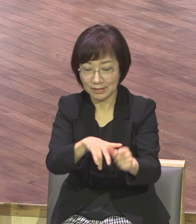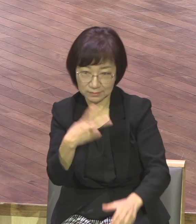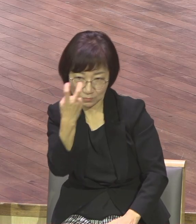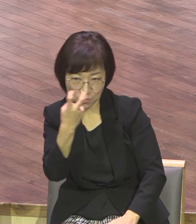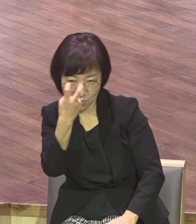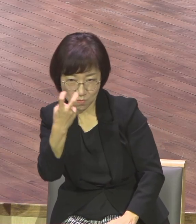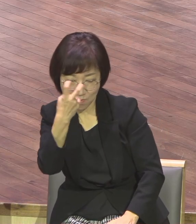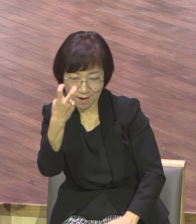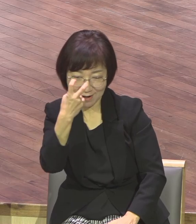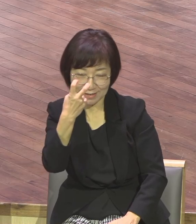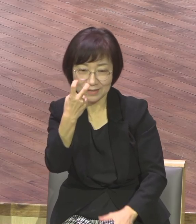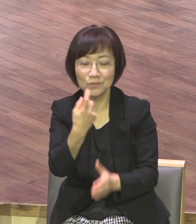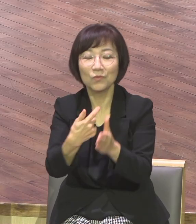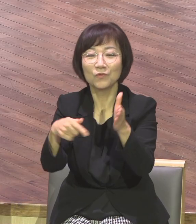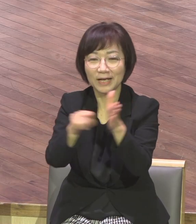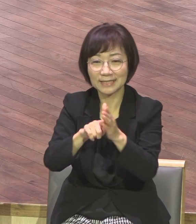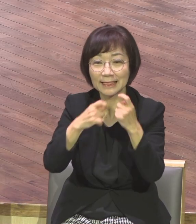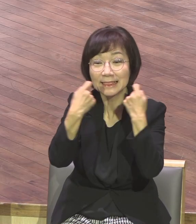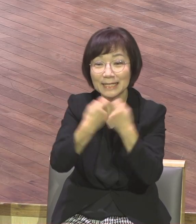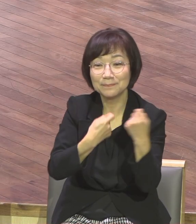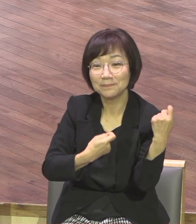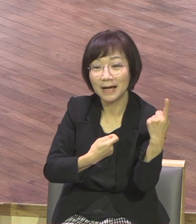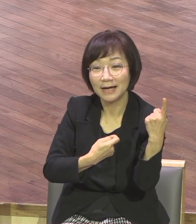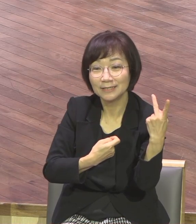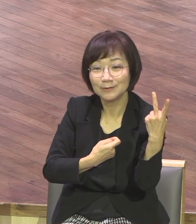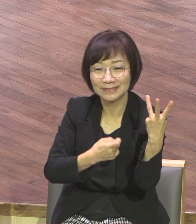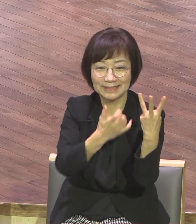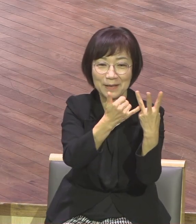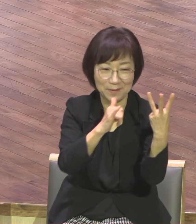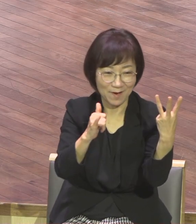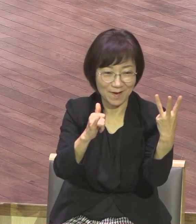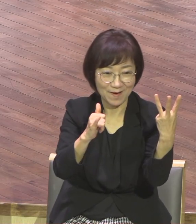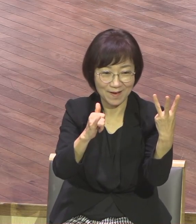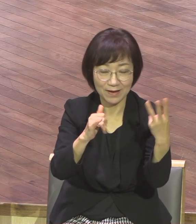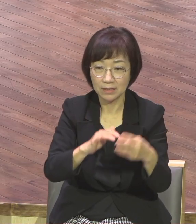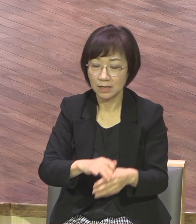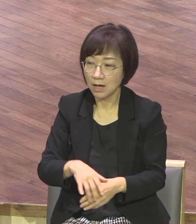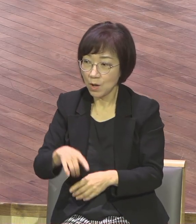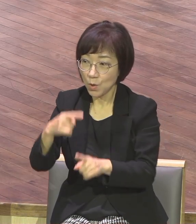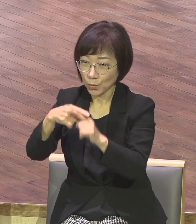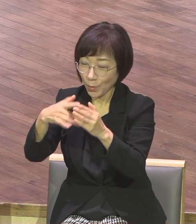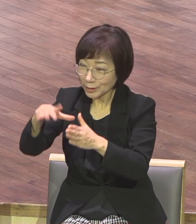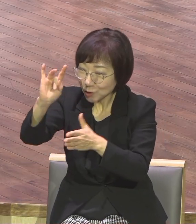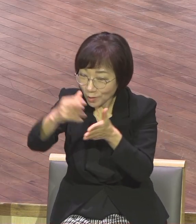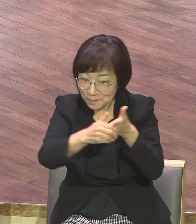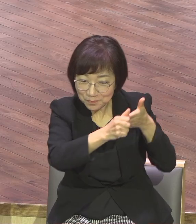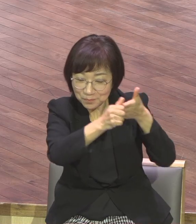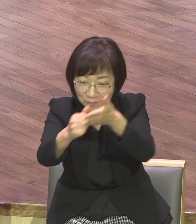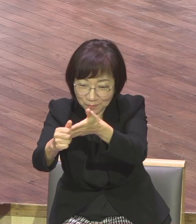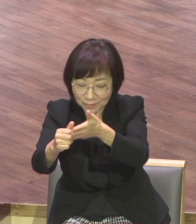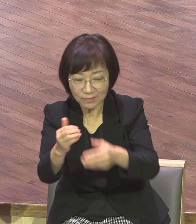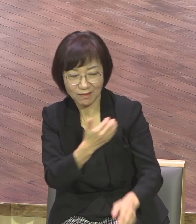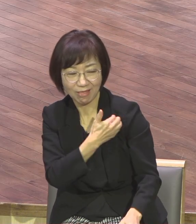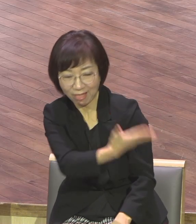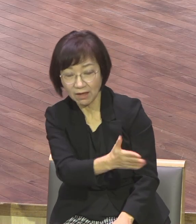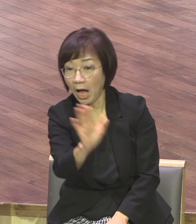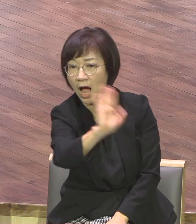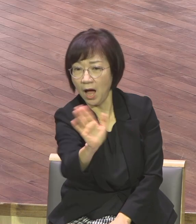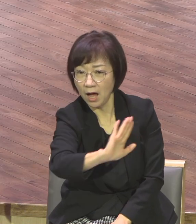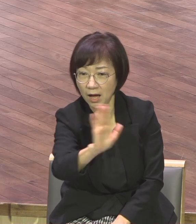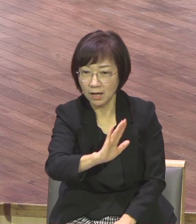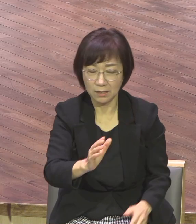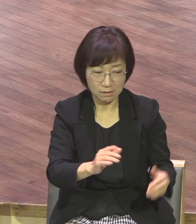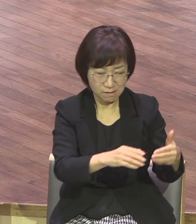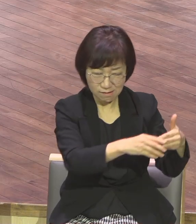전담관리팀입니다. 새가족 전담관리팀 전도에 데려와서 그 놔두고 끝난 것이 아니라 계속해서 자리를